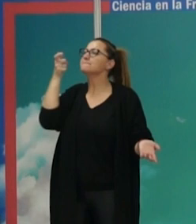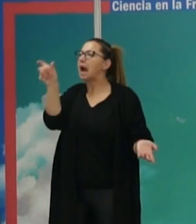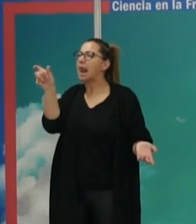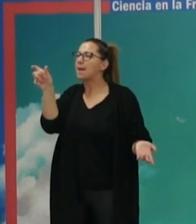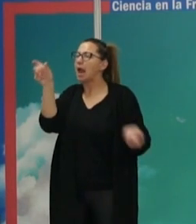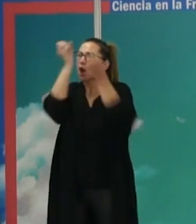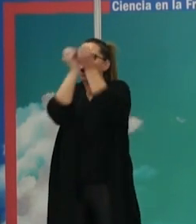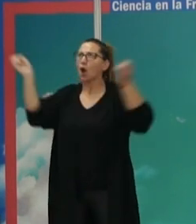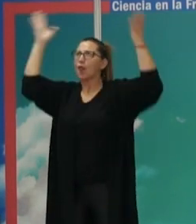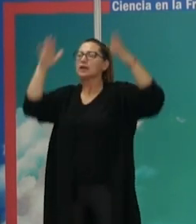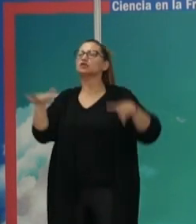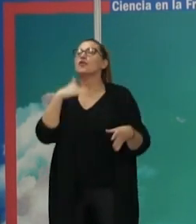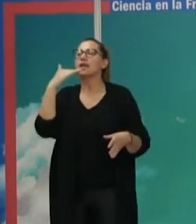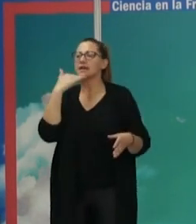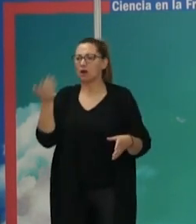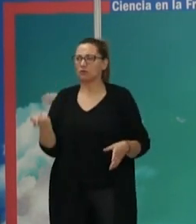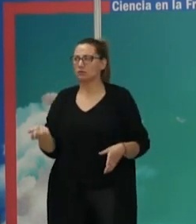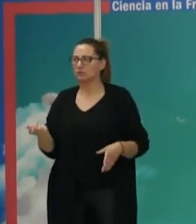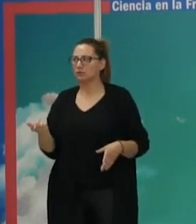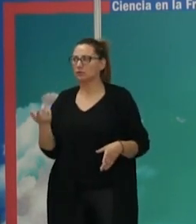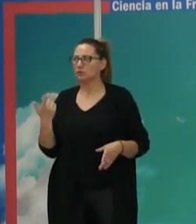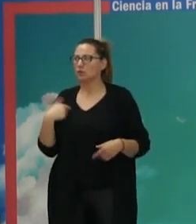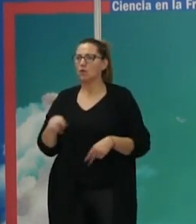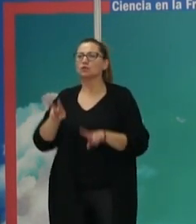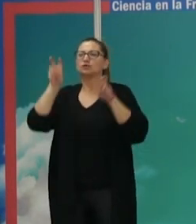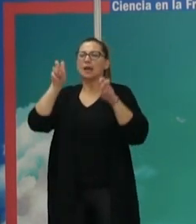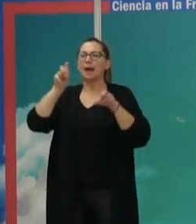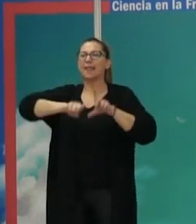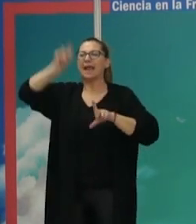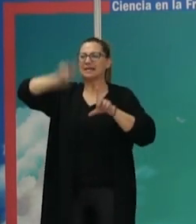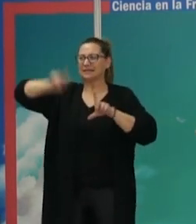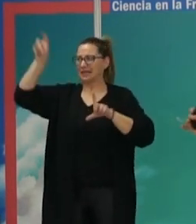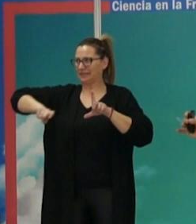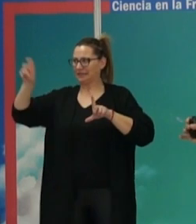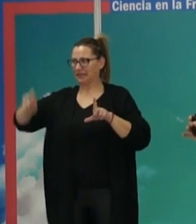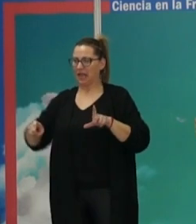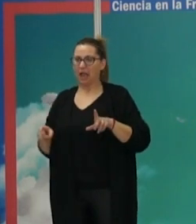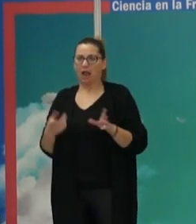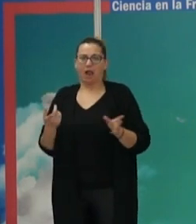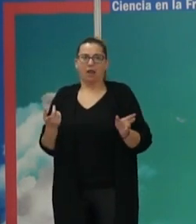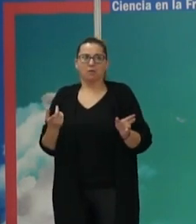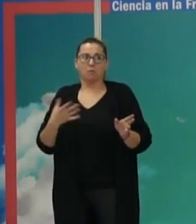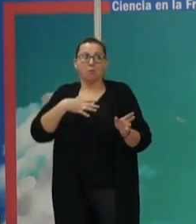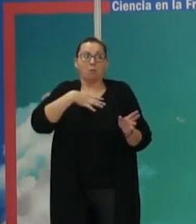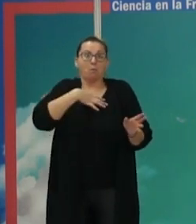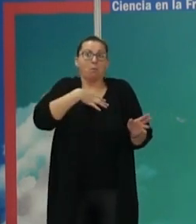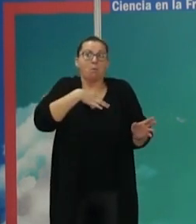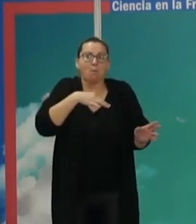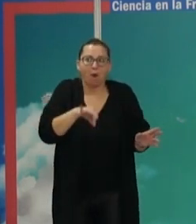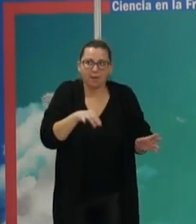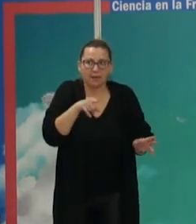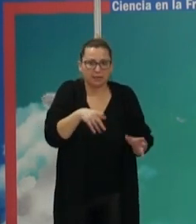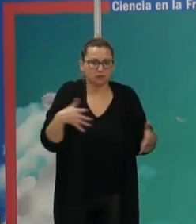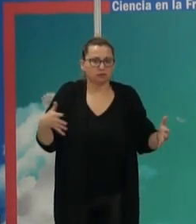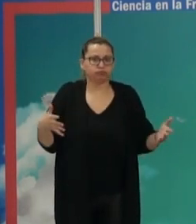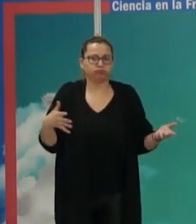el concepto de riesgo. El concepto de riesgo tiene que ver con una cuestión estadística. Tenemos una probabilidad de que algo suceda, pero que lo valoremos como negativo